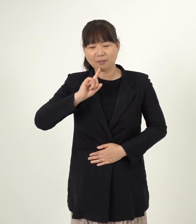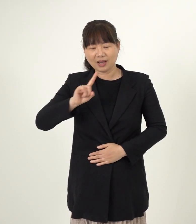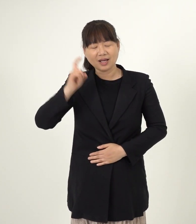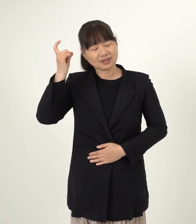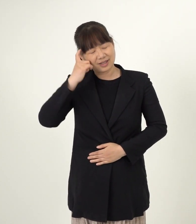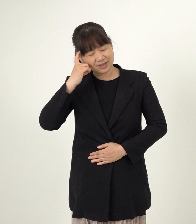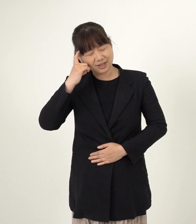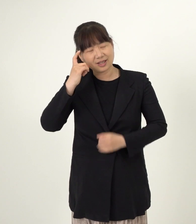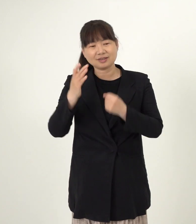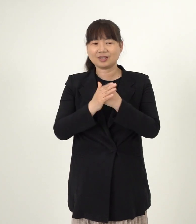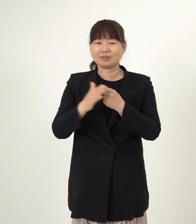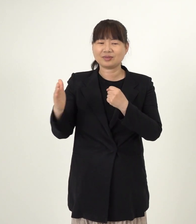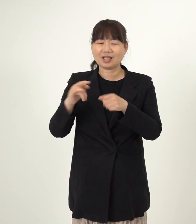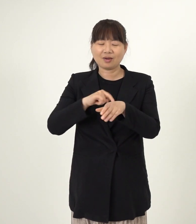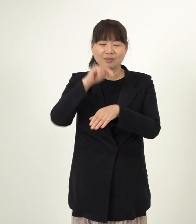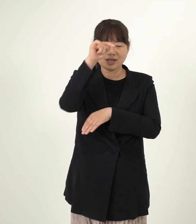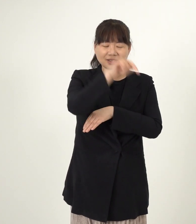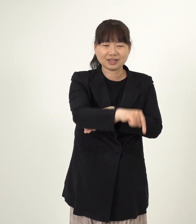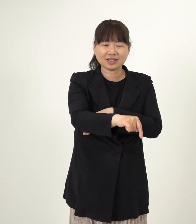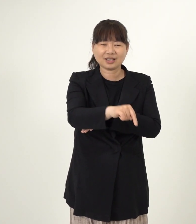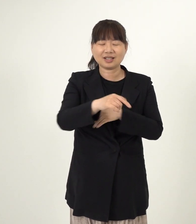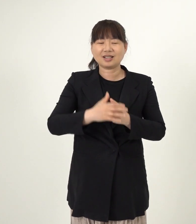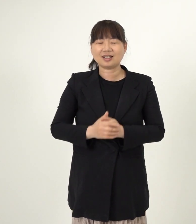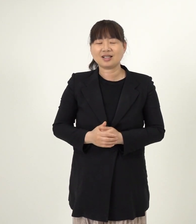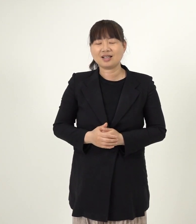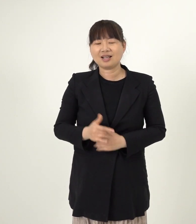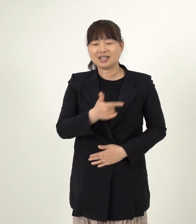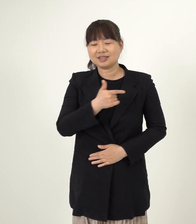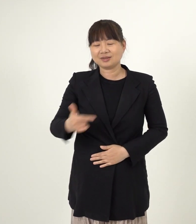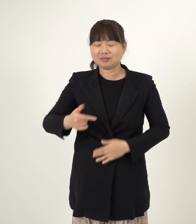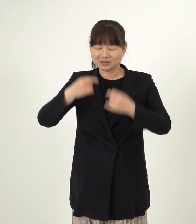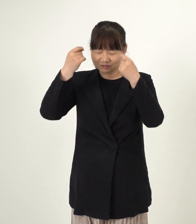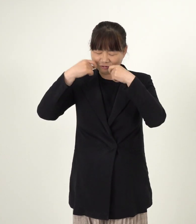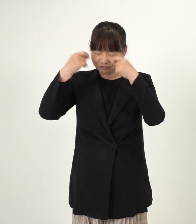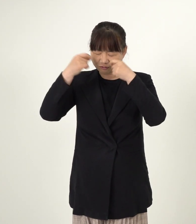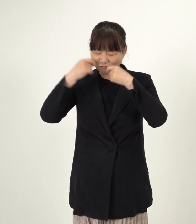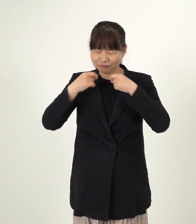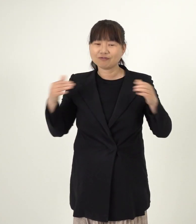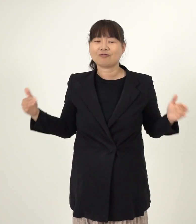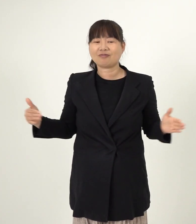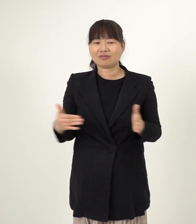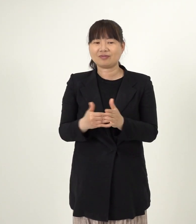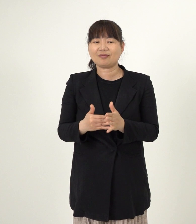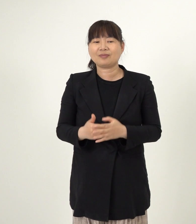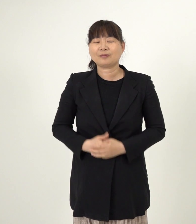하심이 생각나서 밖에 나가서 심히 통곡하니라.